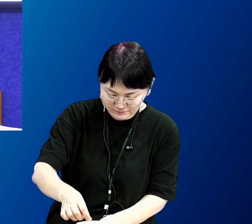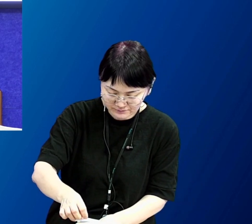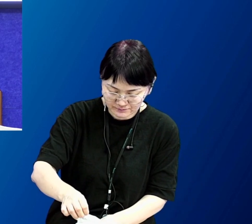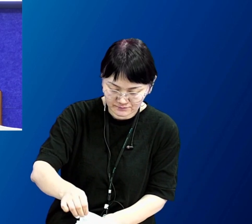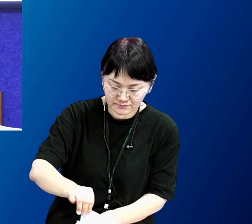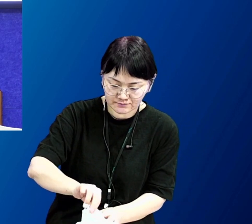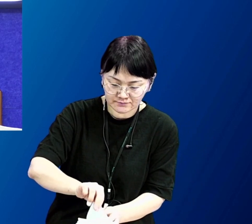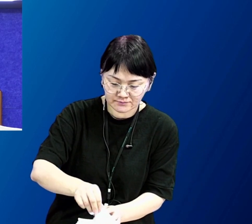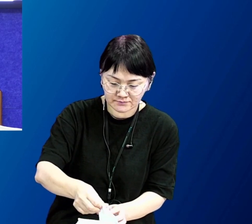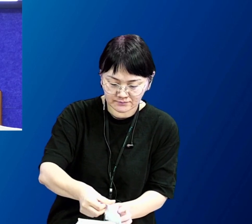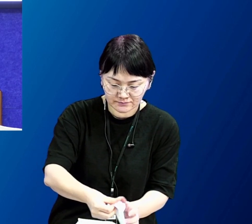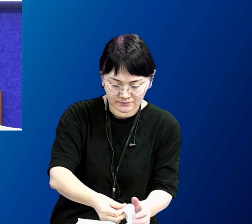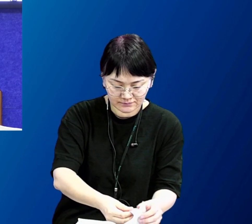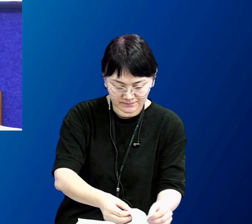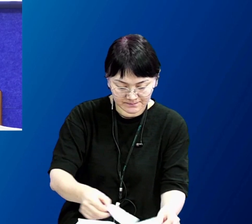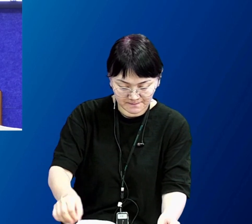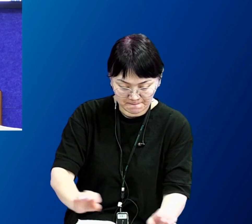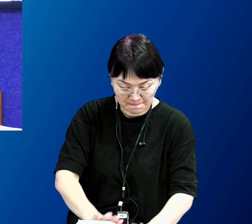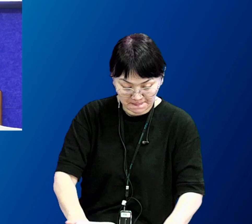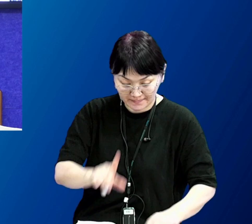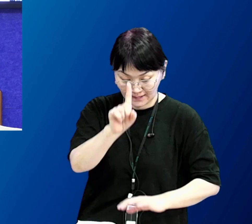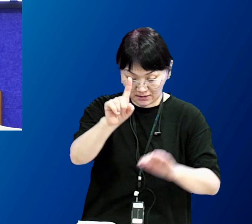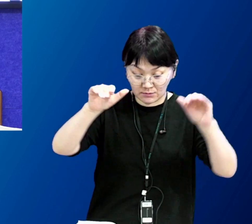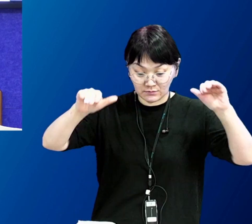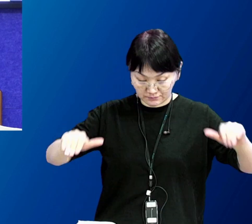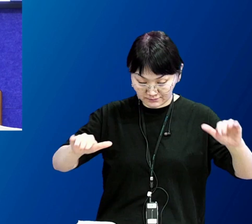За, 1-р хад 11-ийн 1 дээр